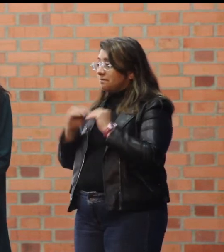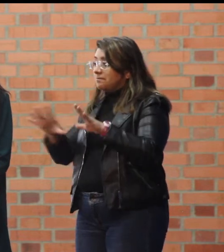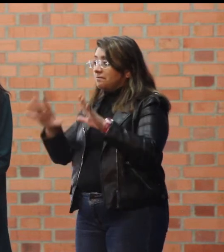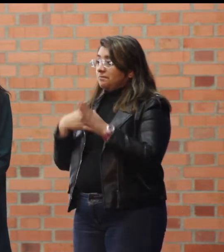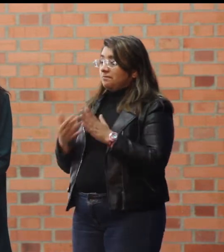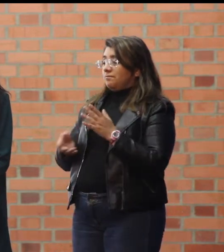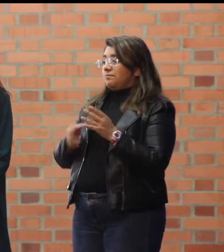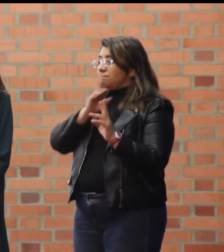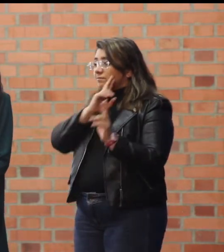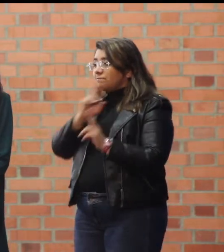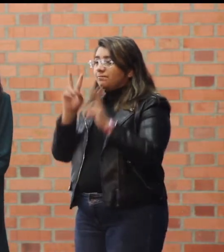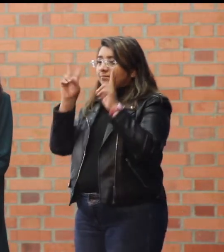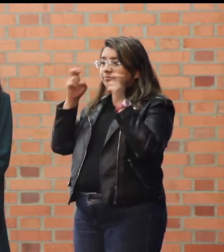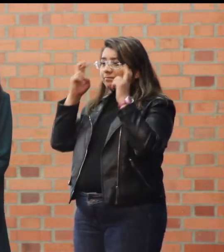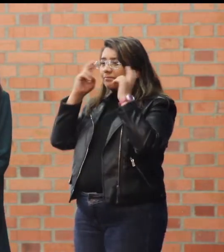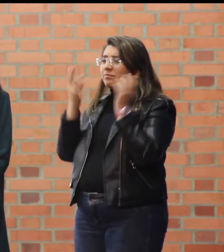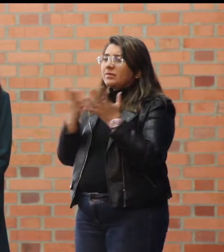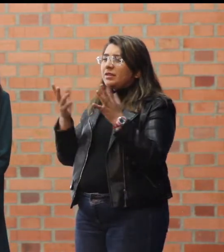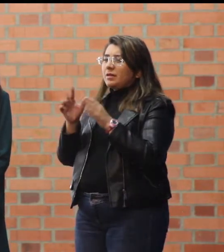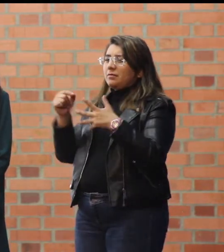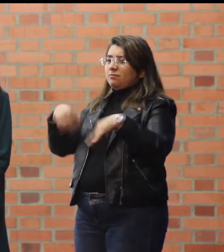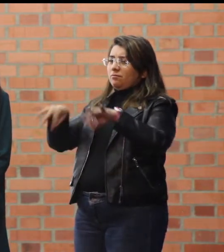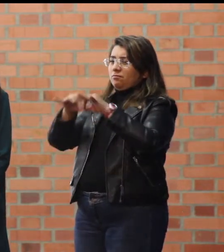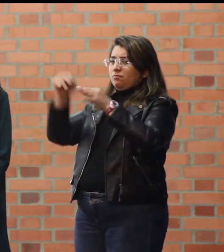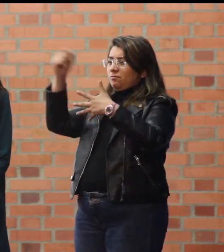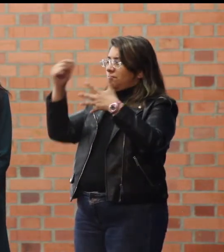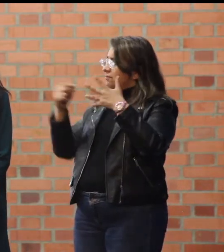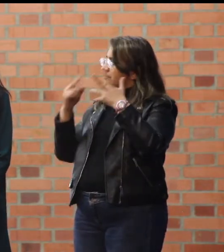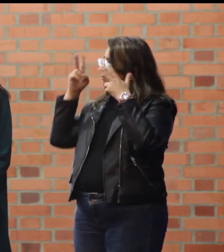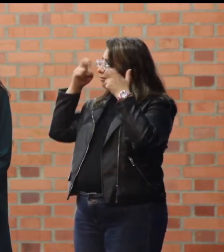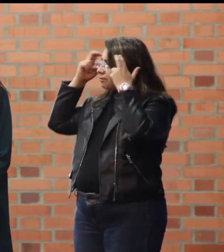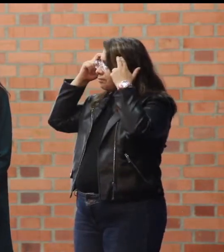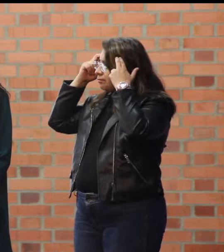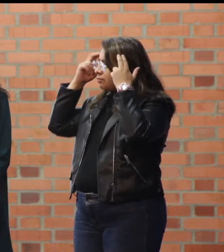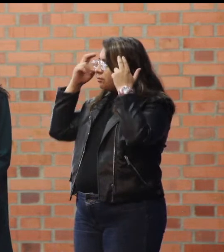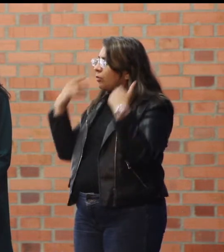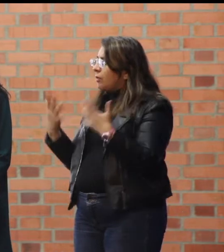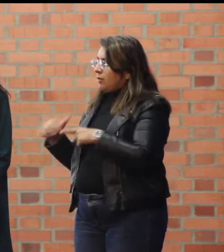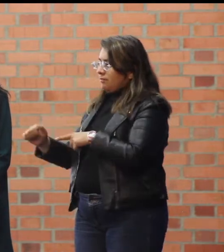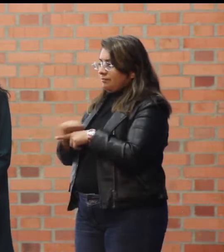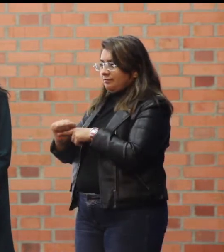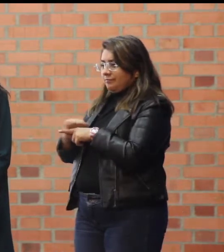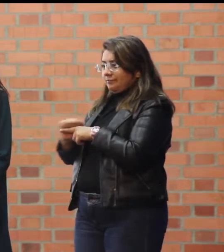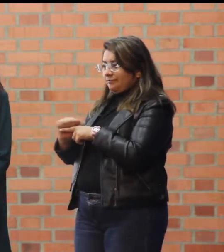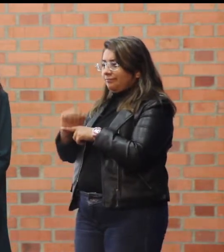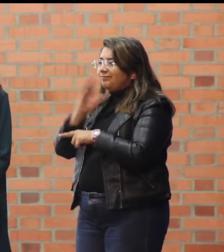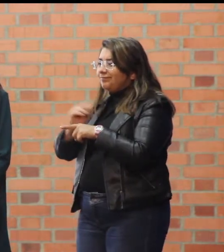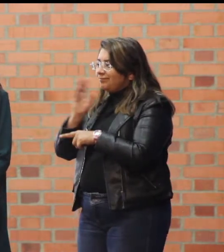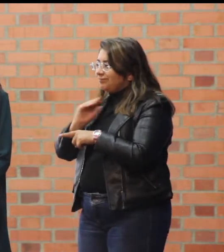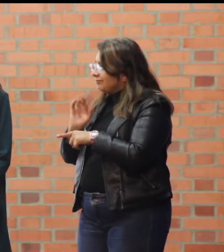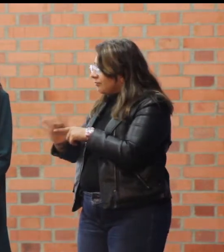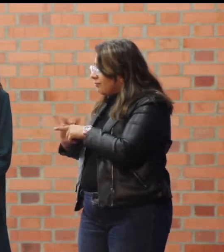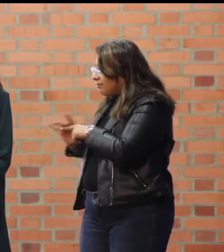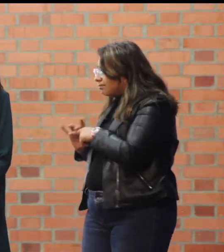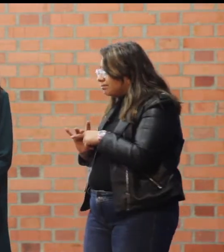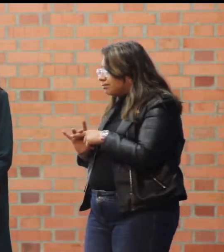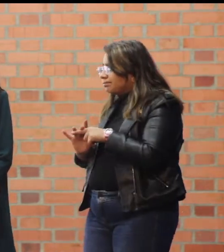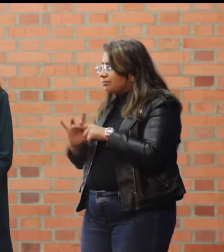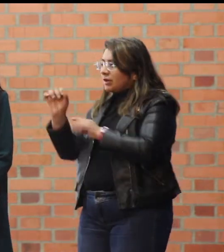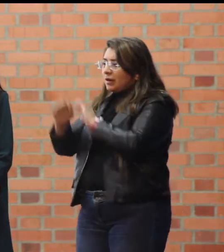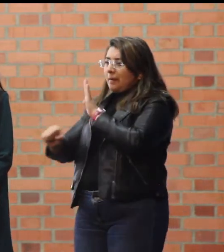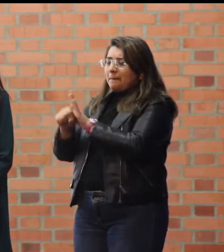un reconocimiento importante desde la práctica política pero también desde la práctica simbólica